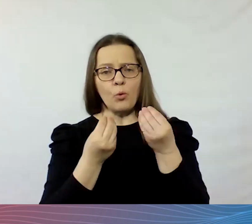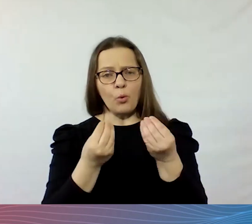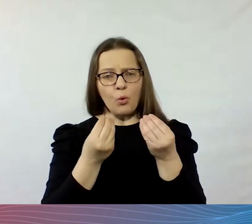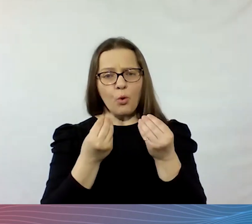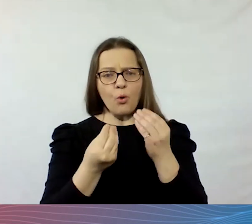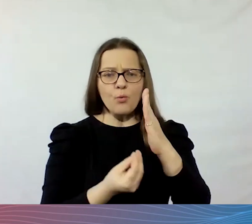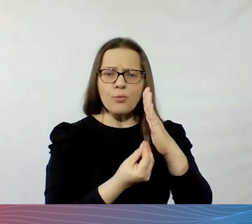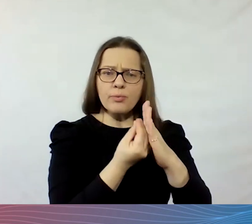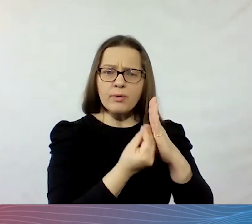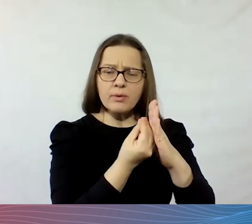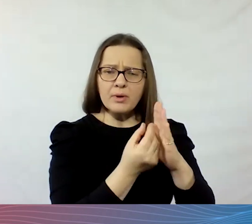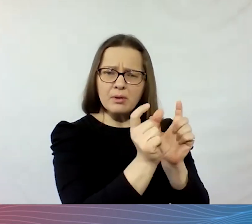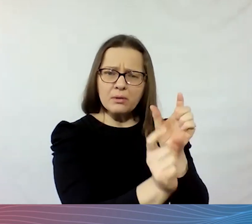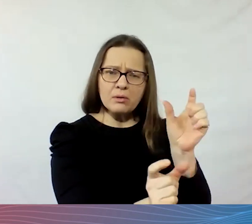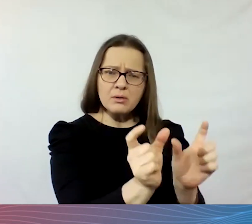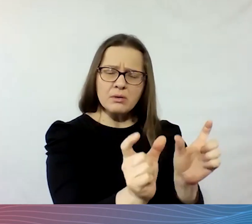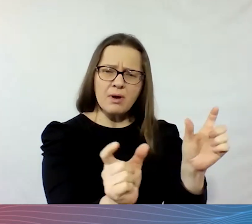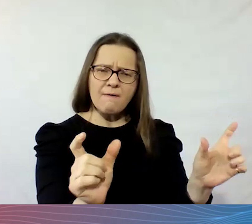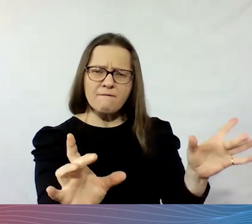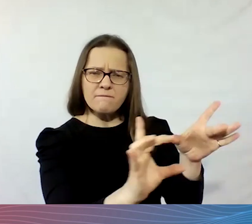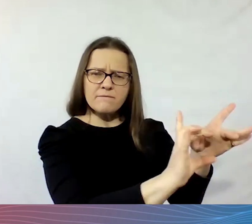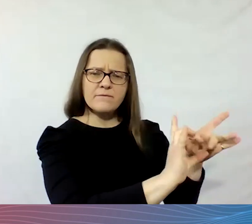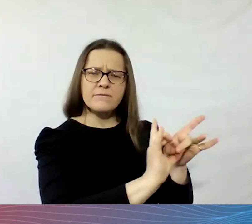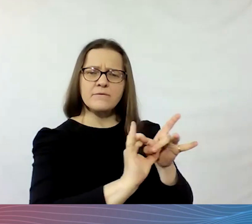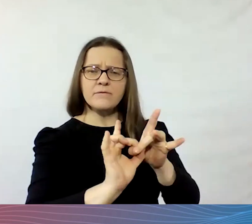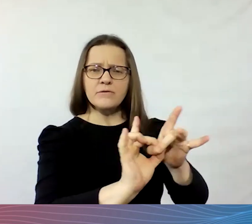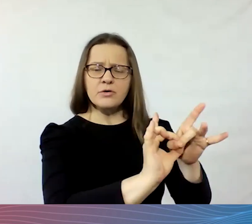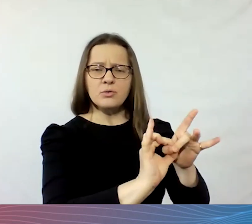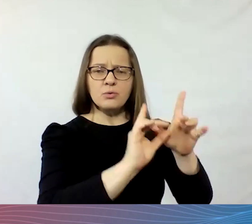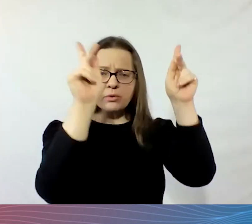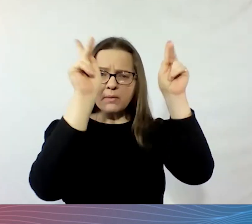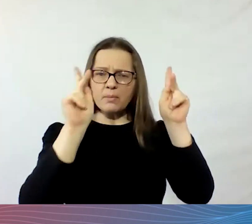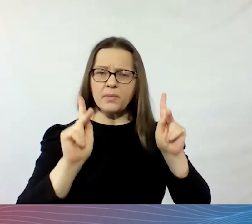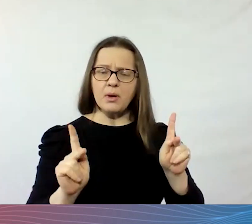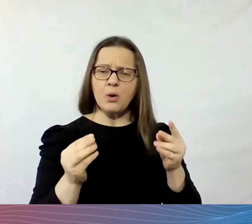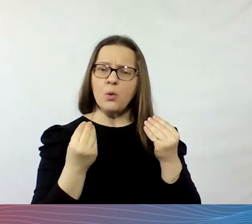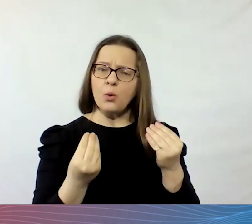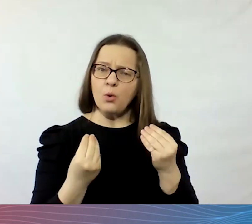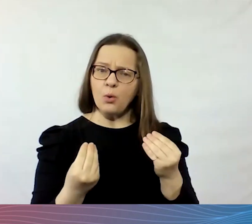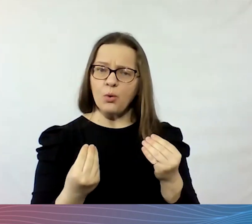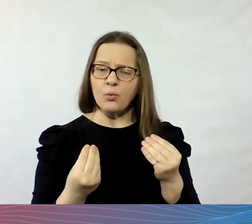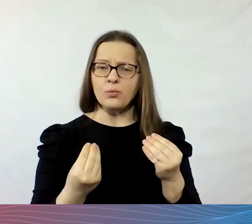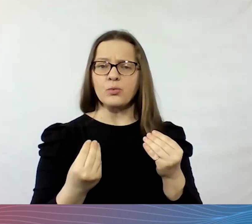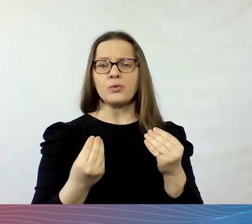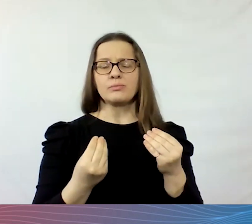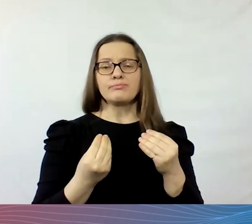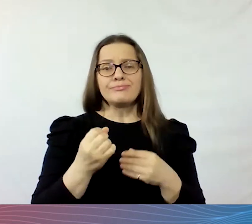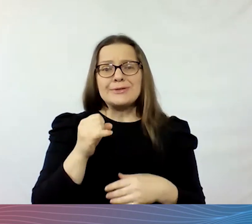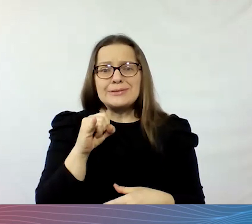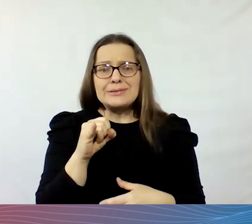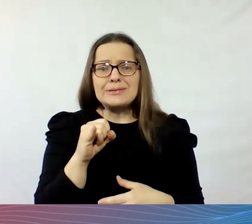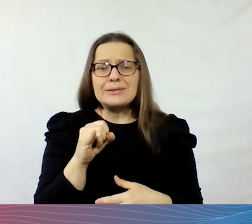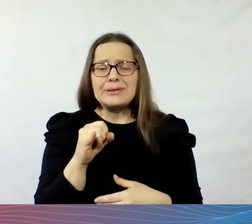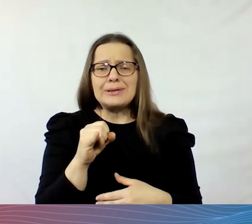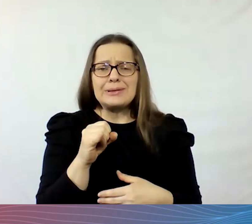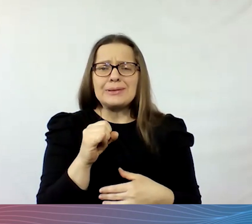Espírito. Se basear a nossa unidade em temperamentos, é difícil